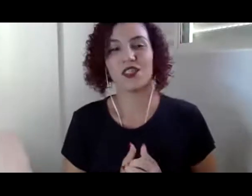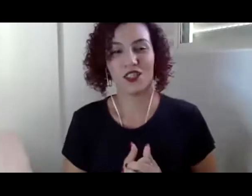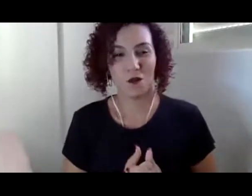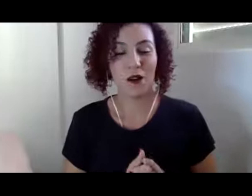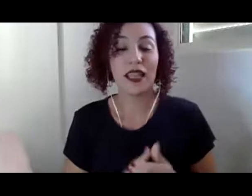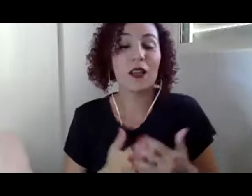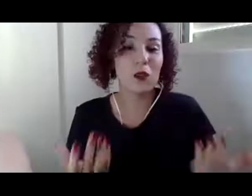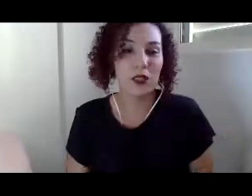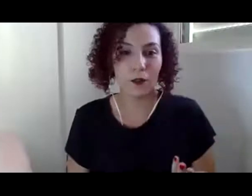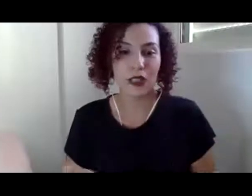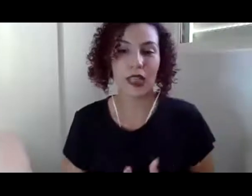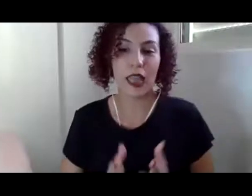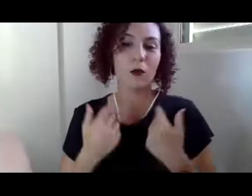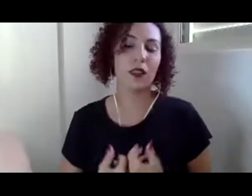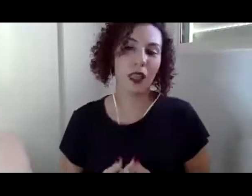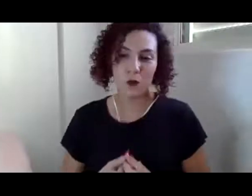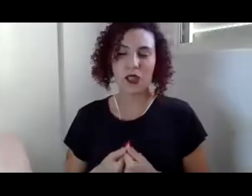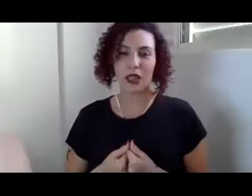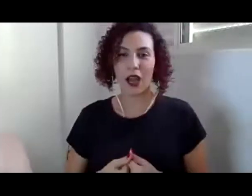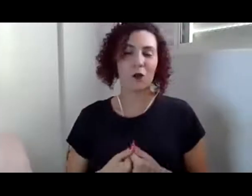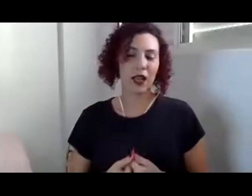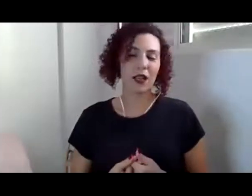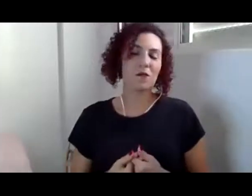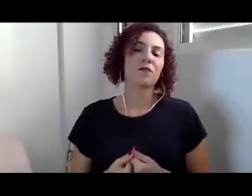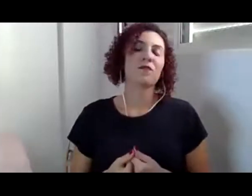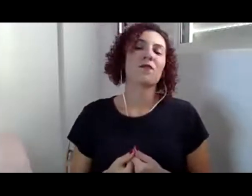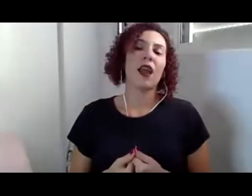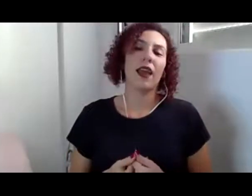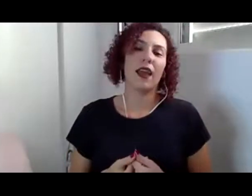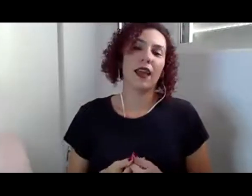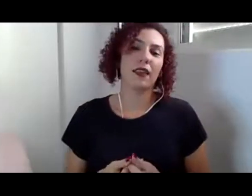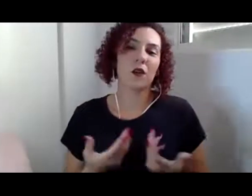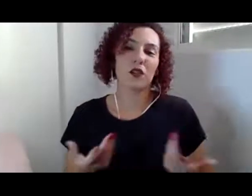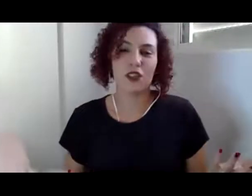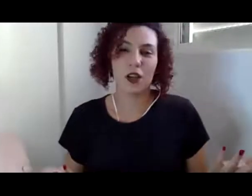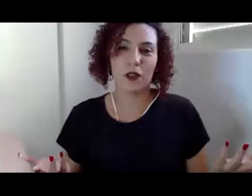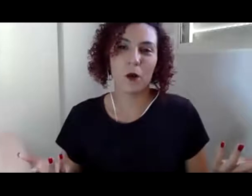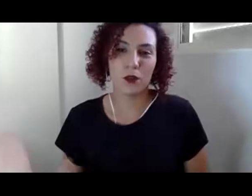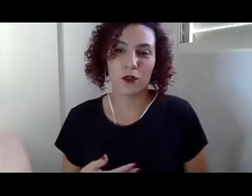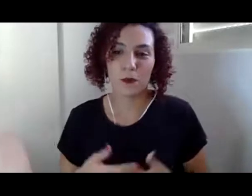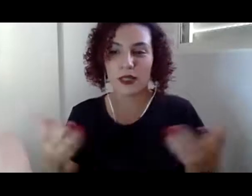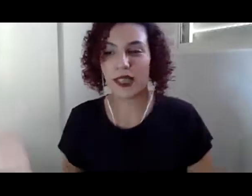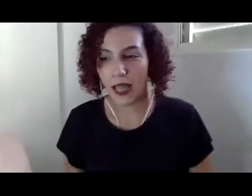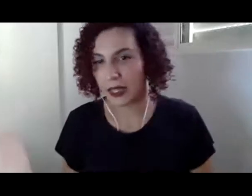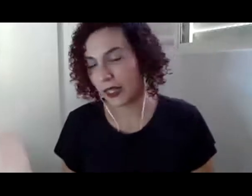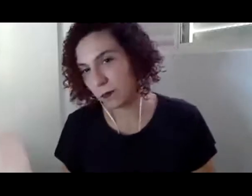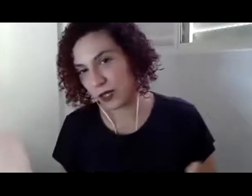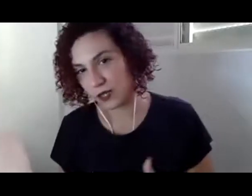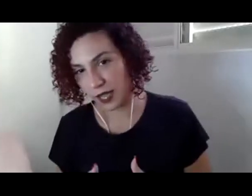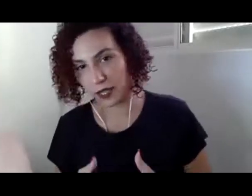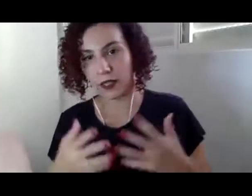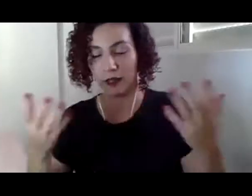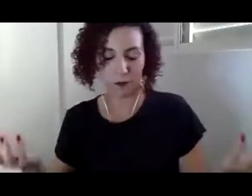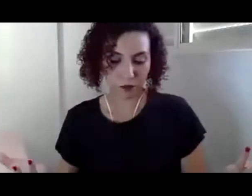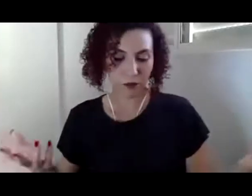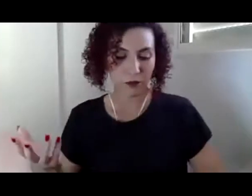A gente normal, inclusive, assim, eu que tenho um sinal, né? Que é o que a gente chama como se eu fosse batizada em Libras,